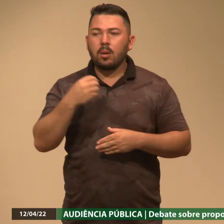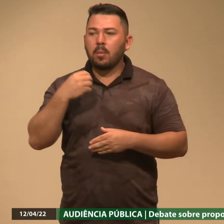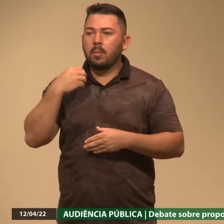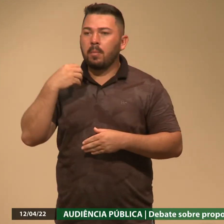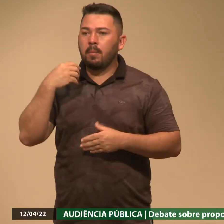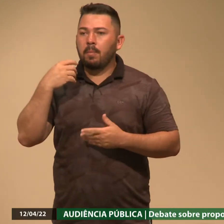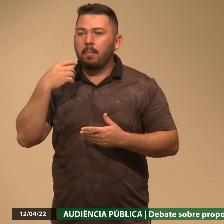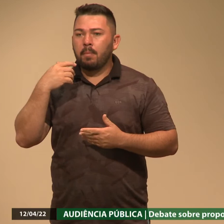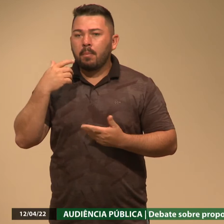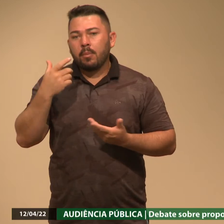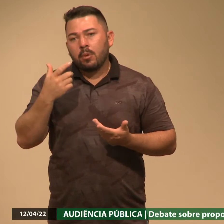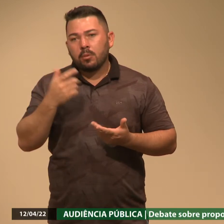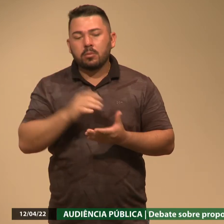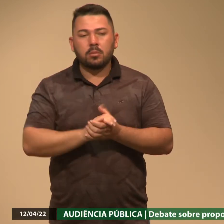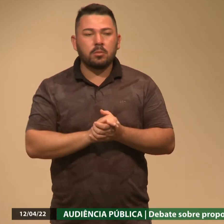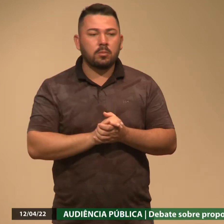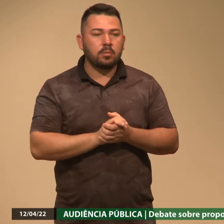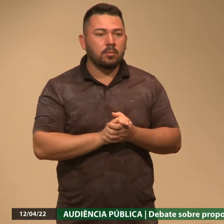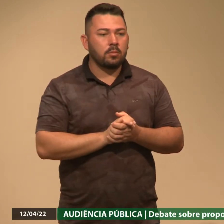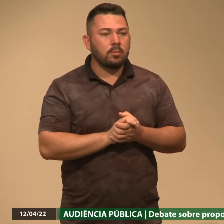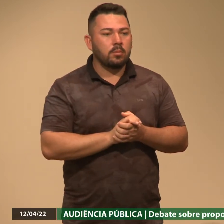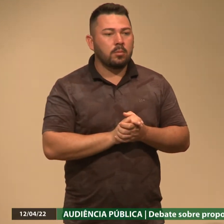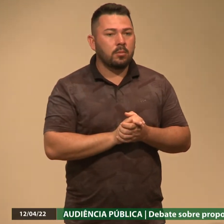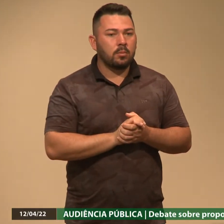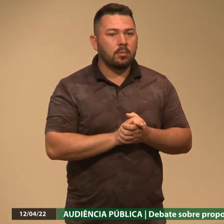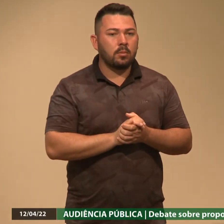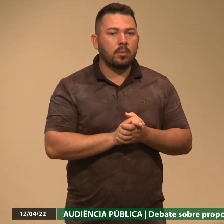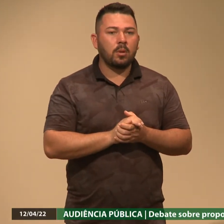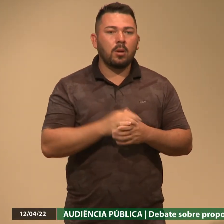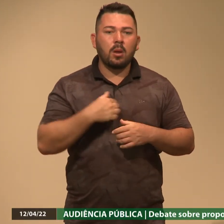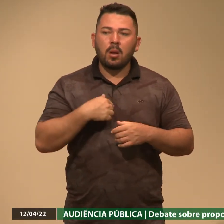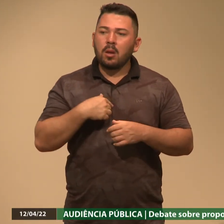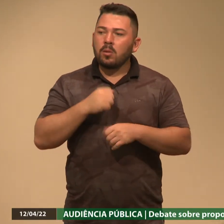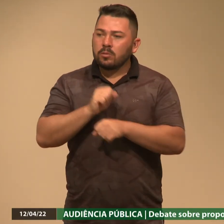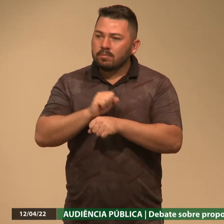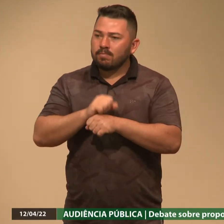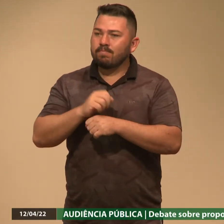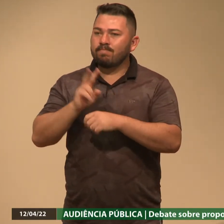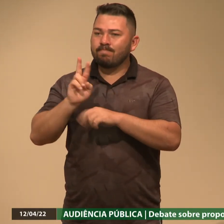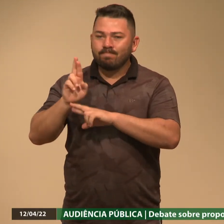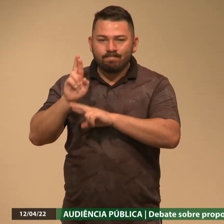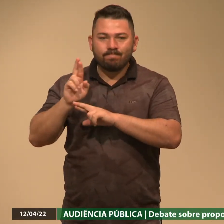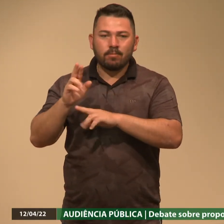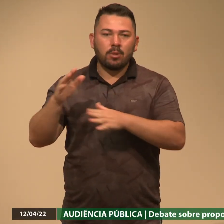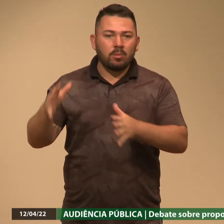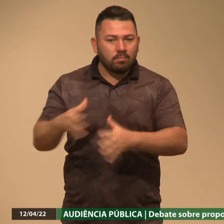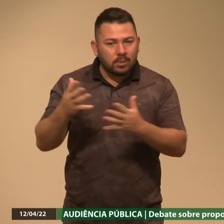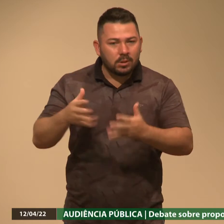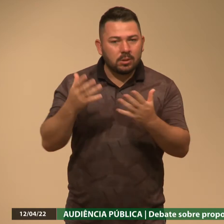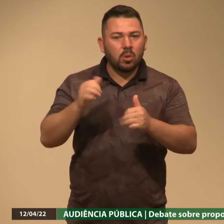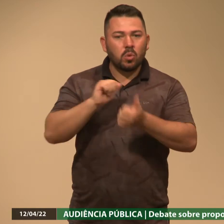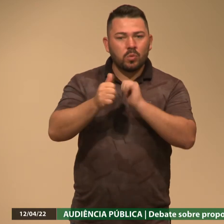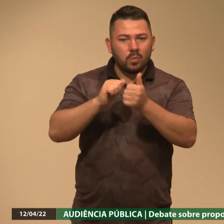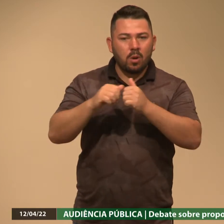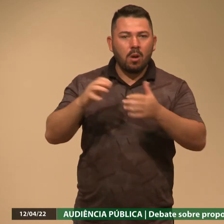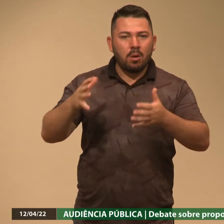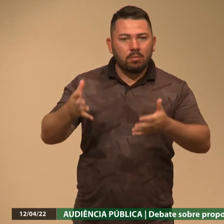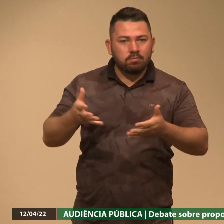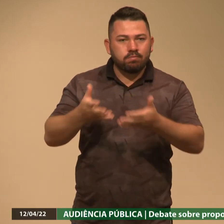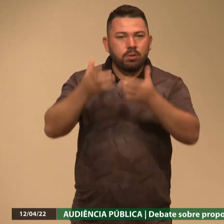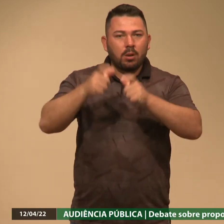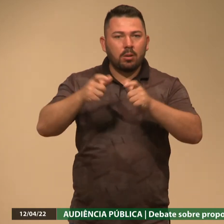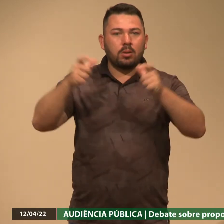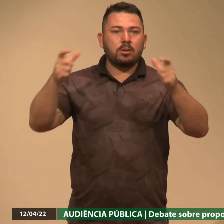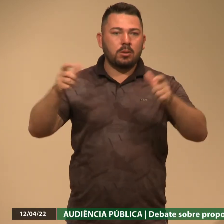realmente salutar e espero que nós possamos ter mais incentivos para que o nosso Esporte possa crescer ainda